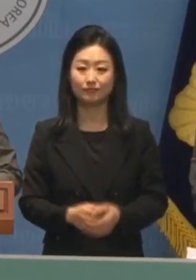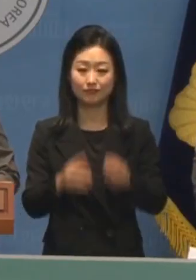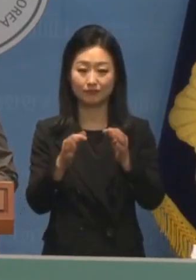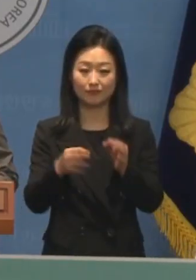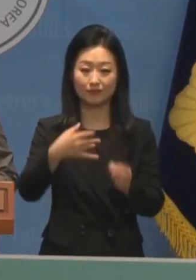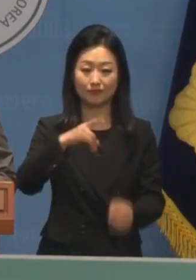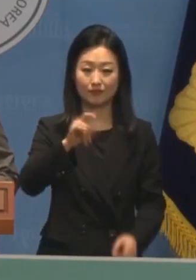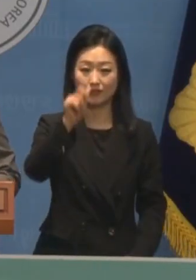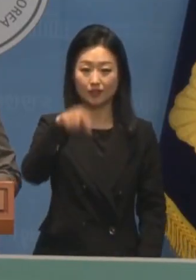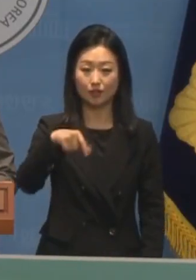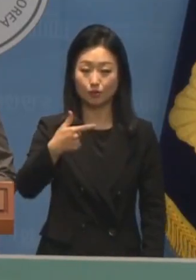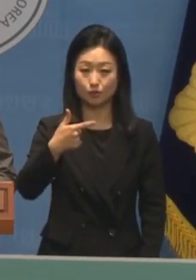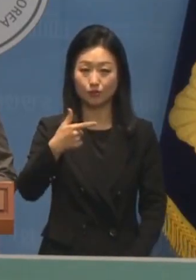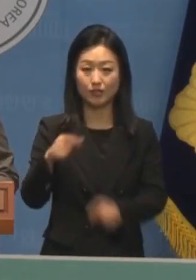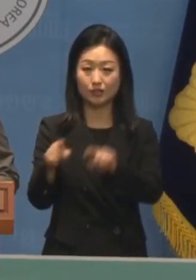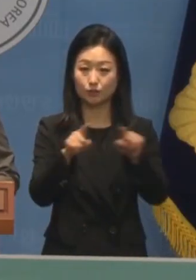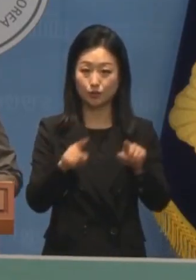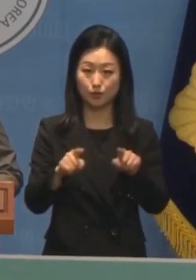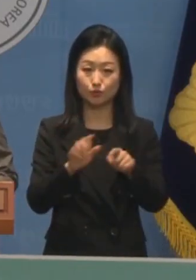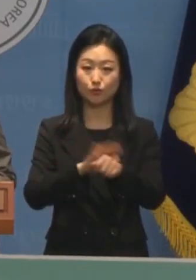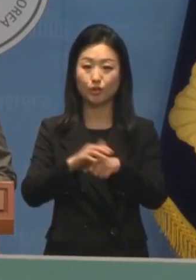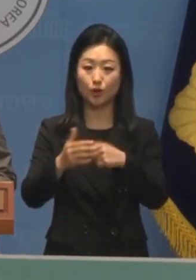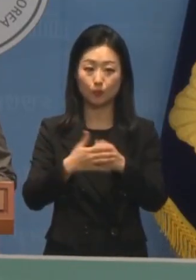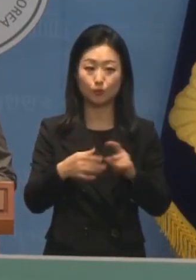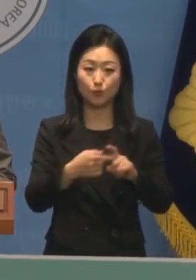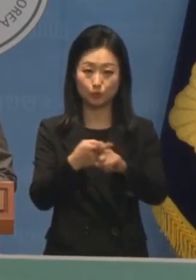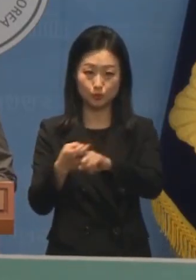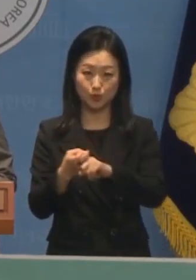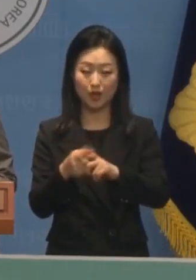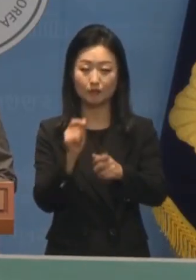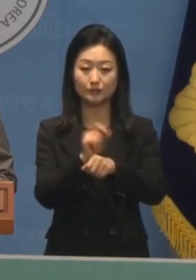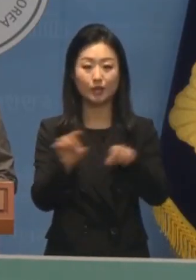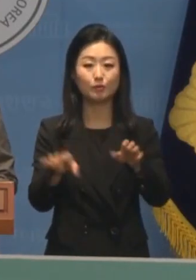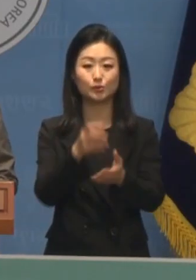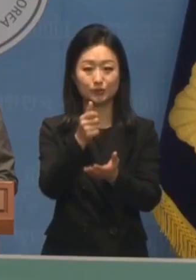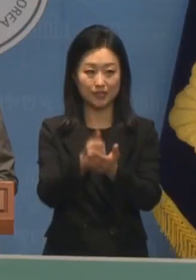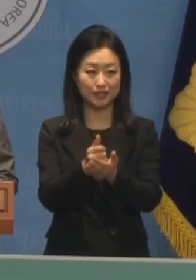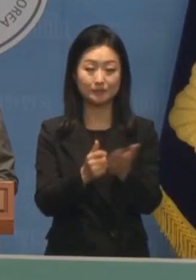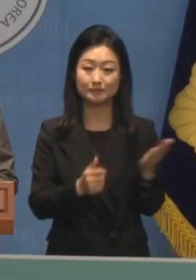김대훈 전국협동조합협의회 사무총장님 오셨습니다.